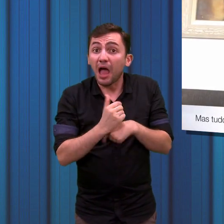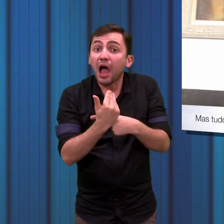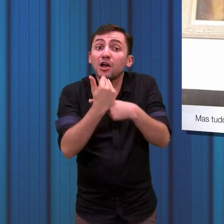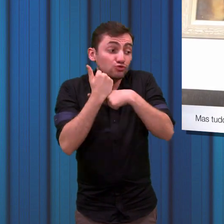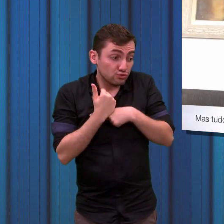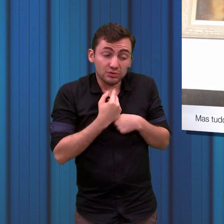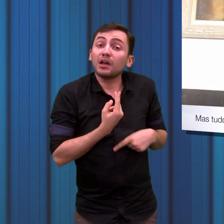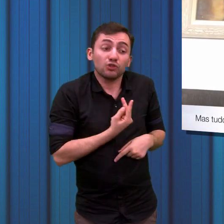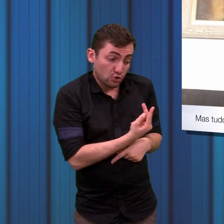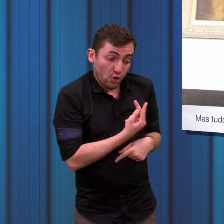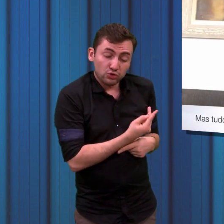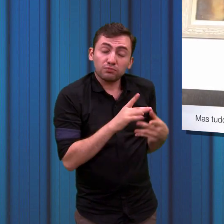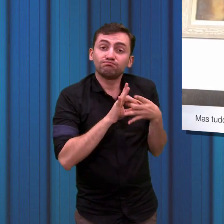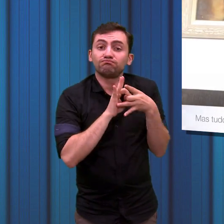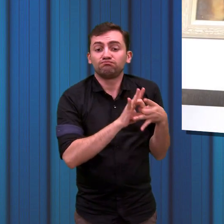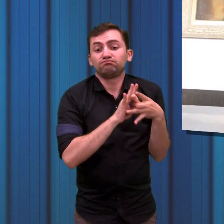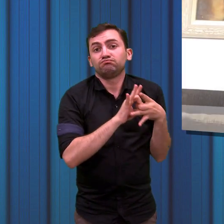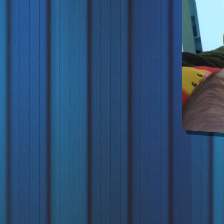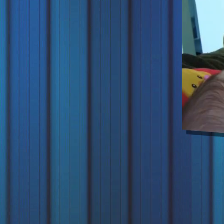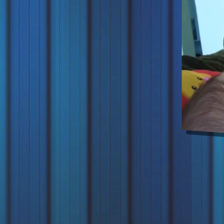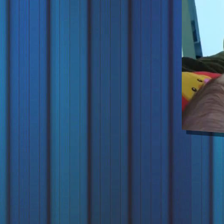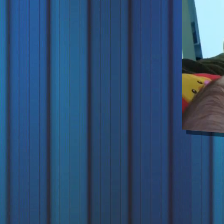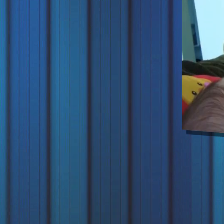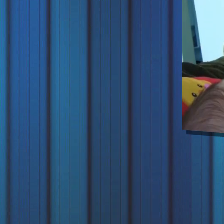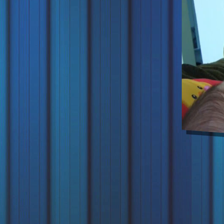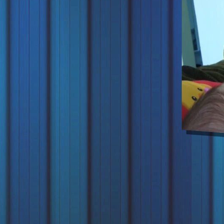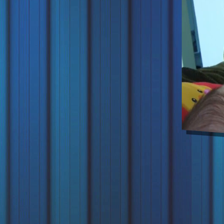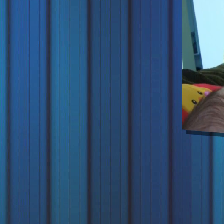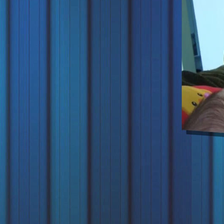no fortalecimento do meu relacionamento com o Gui.